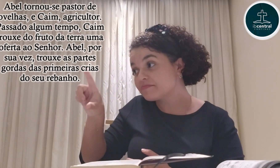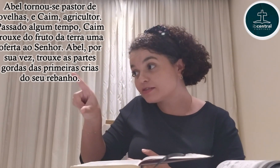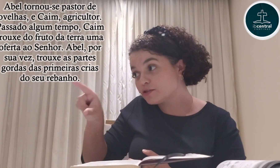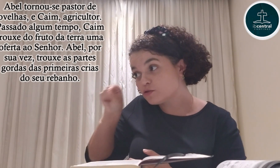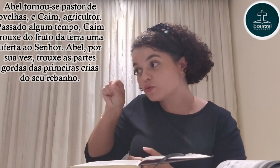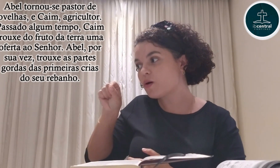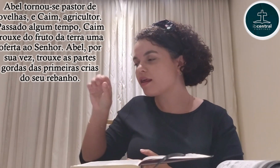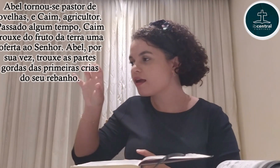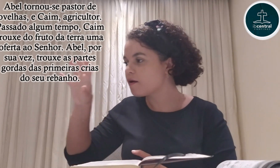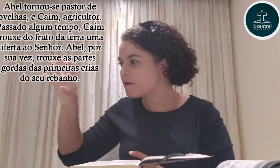do seu rebanho.